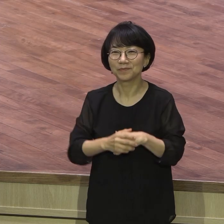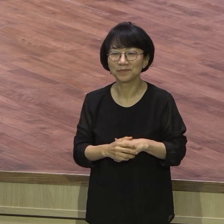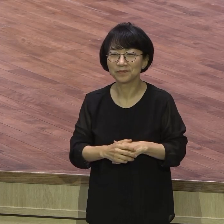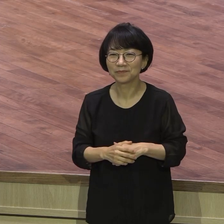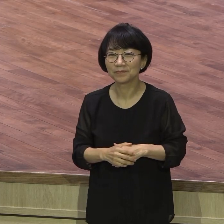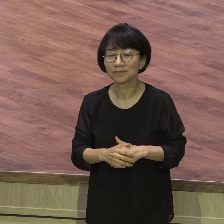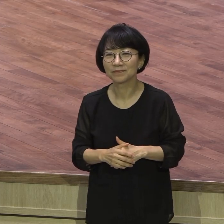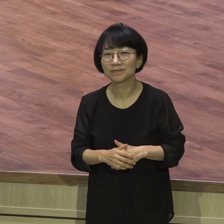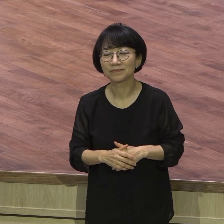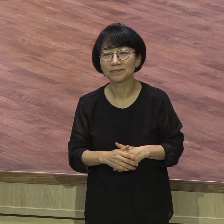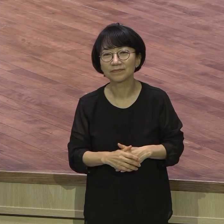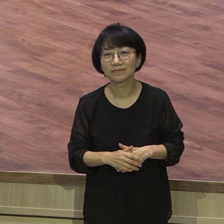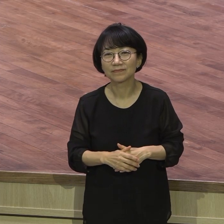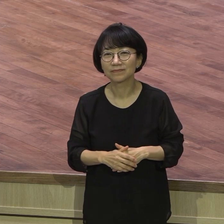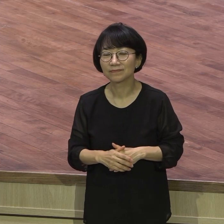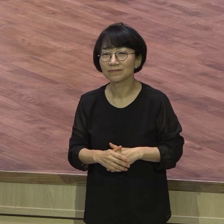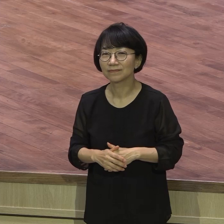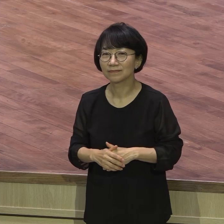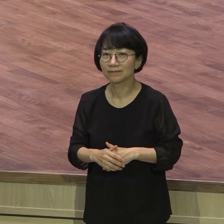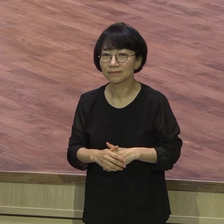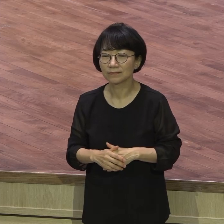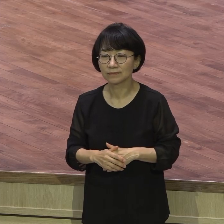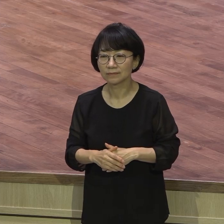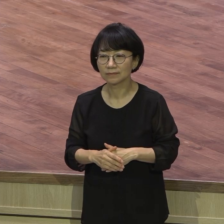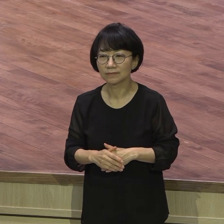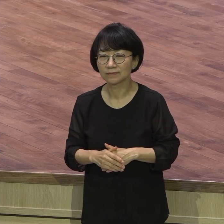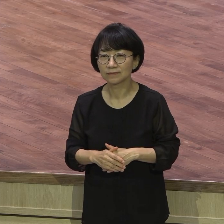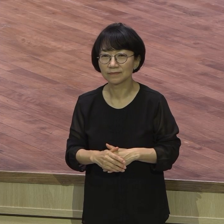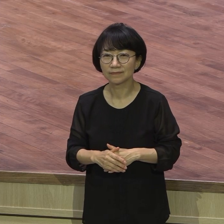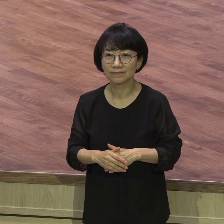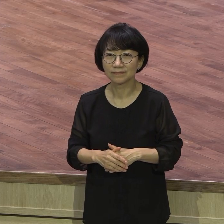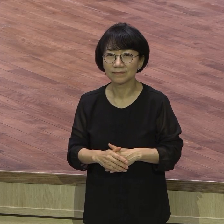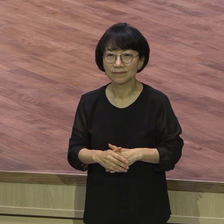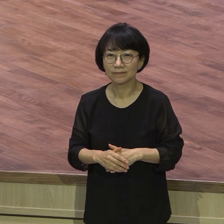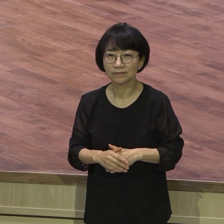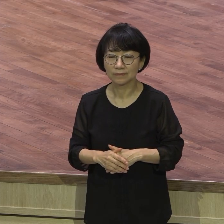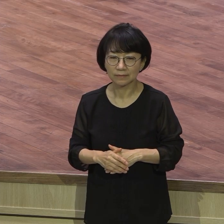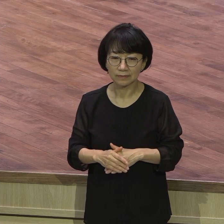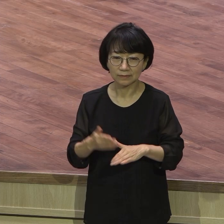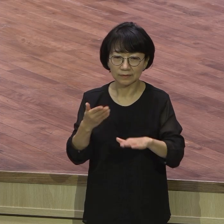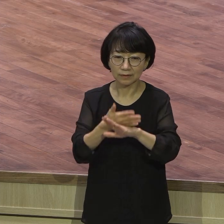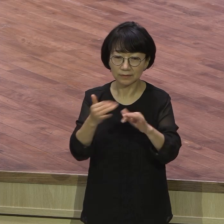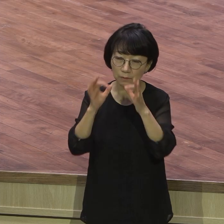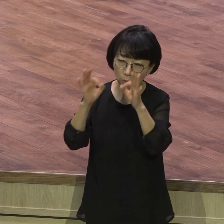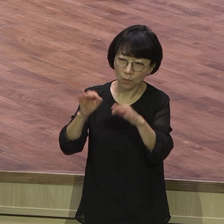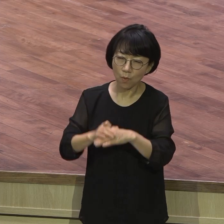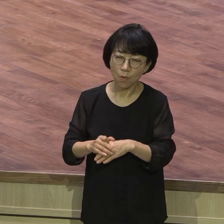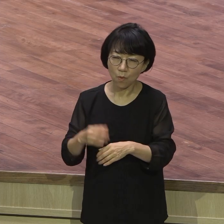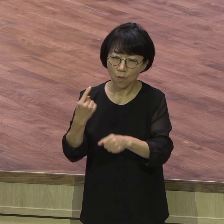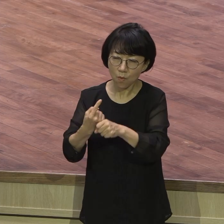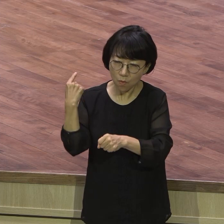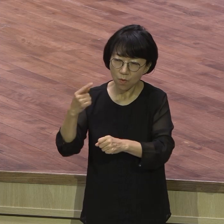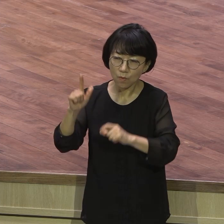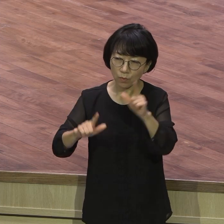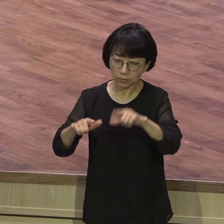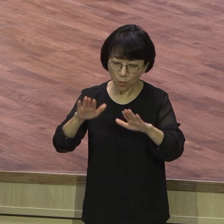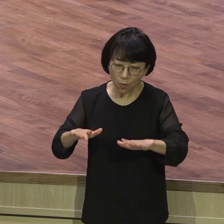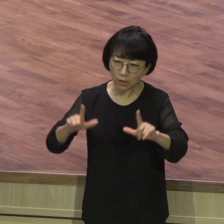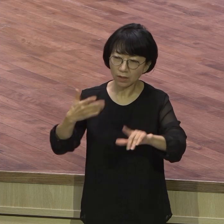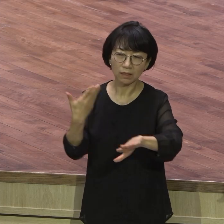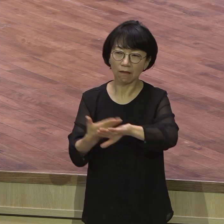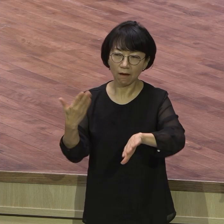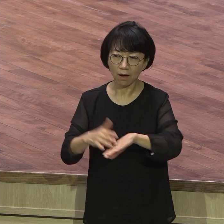자꾸 성장해요. 누가 봐도 이야 작년보다 다르네. 말이 달라 행동이 달라